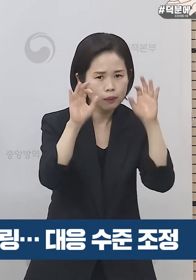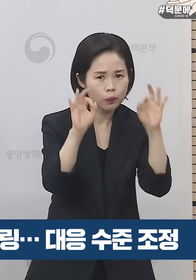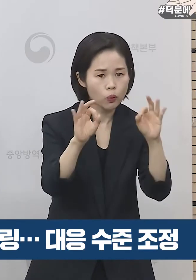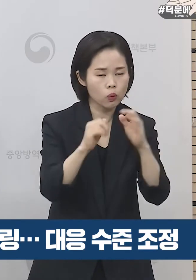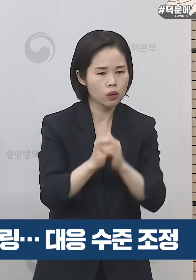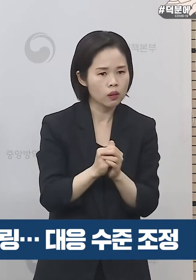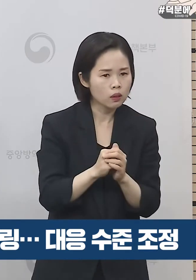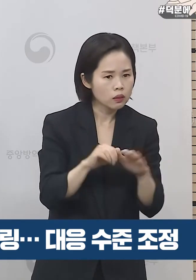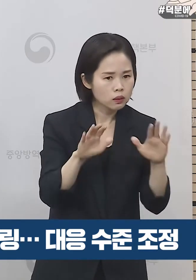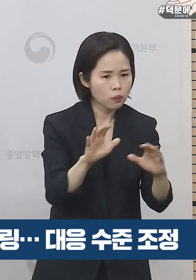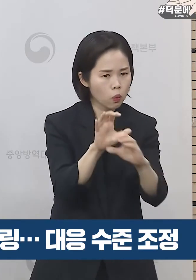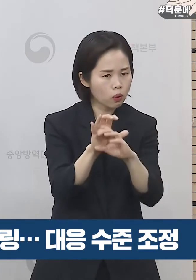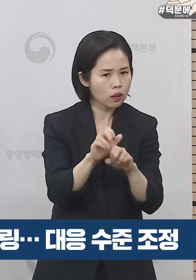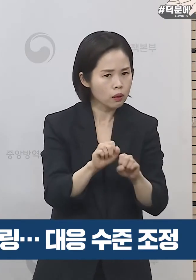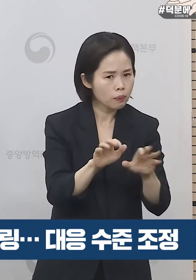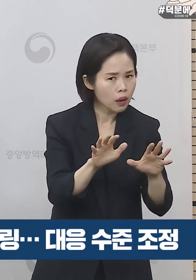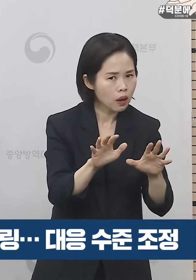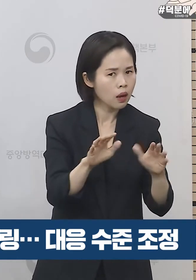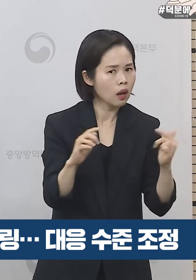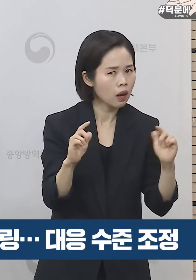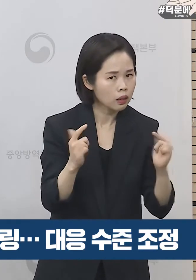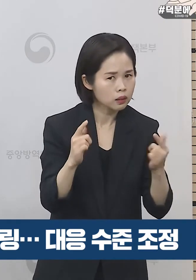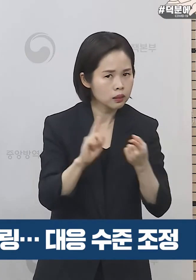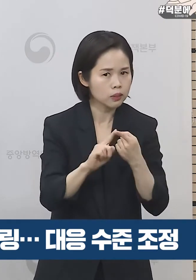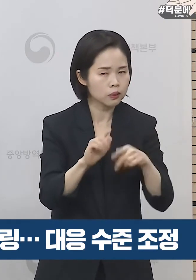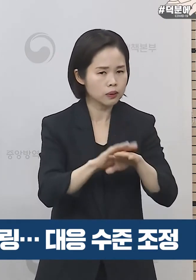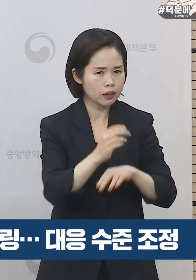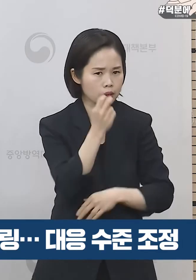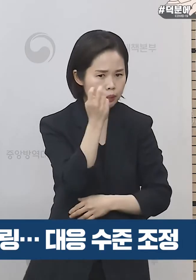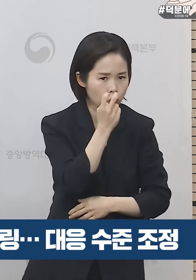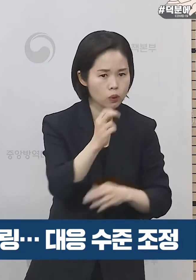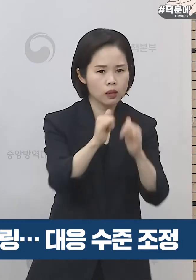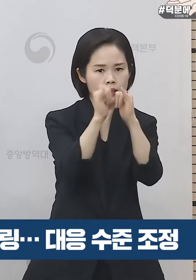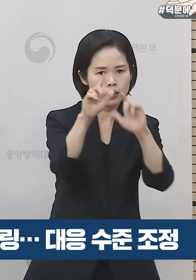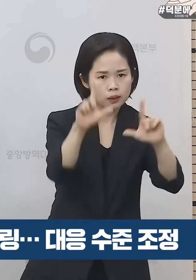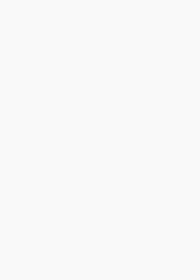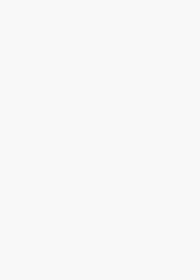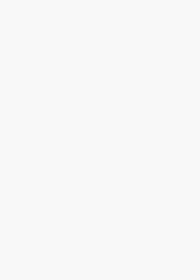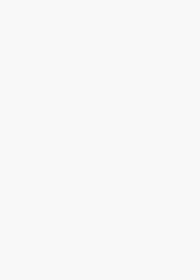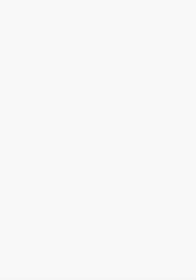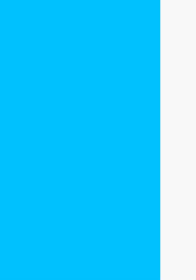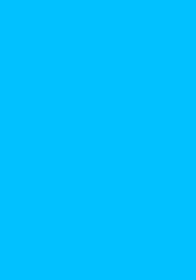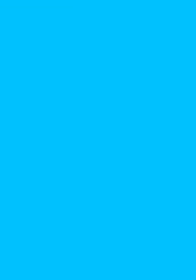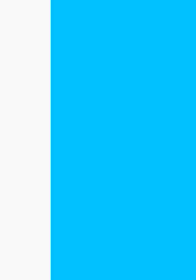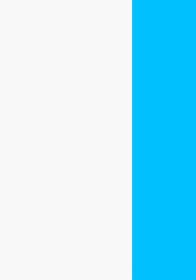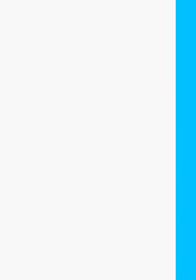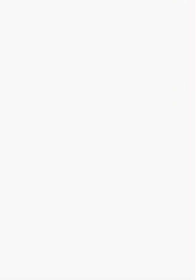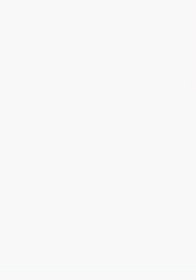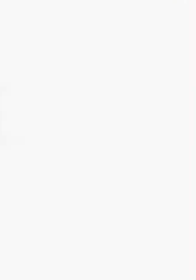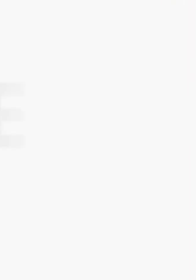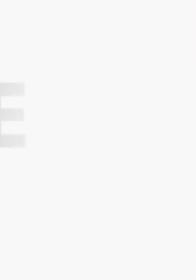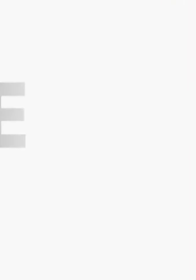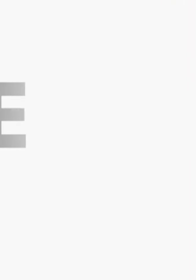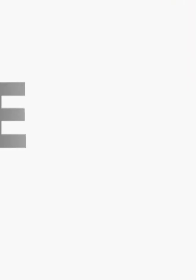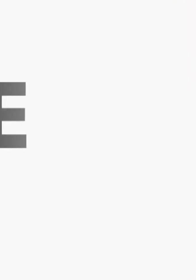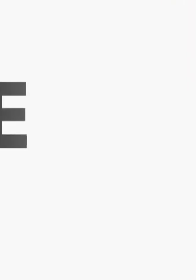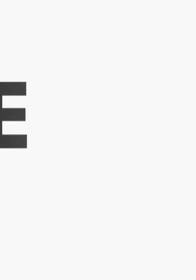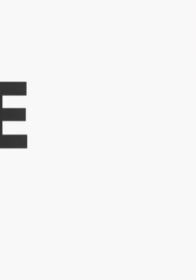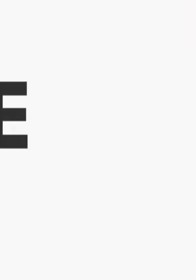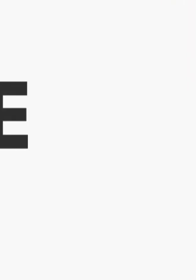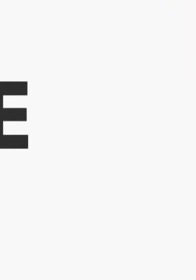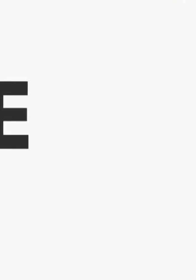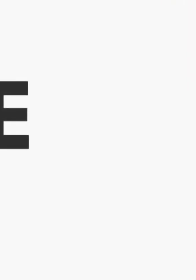경계하고 살피며 대응 수준을 조정 해 나가도록 하겠습니다 으